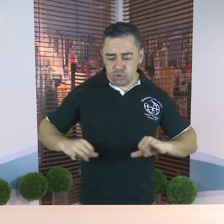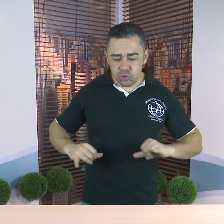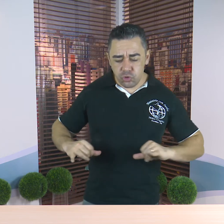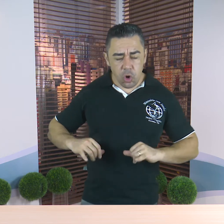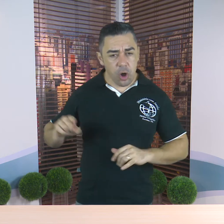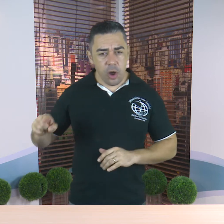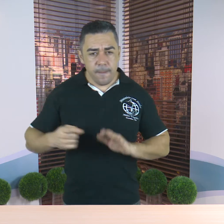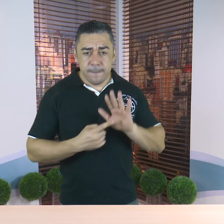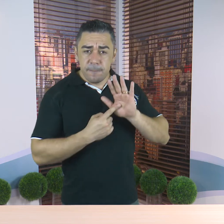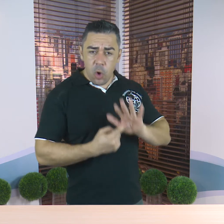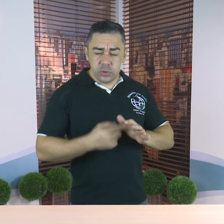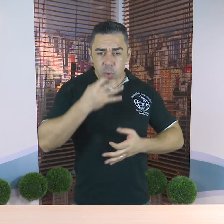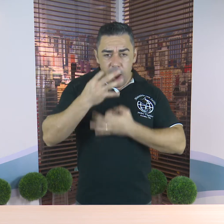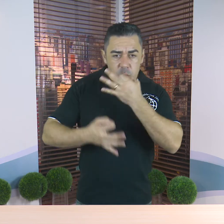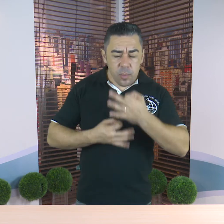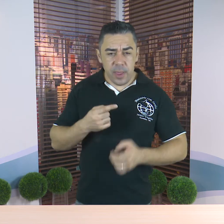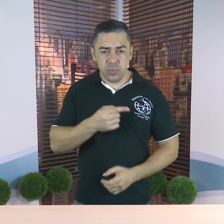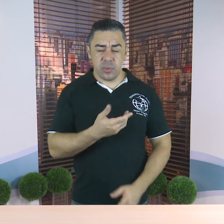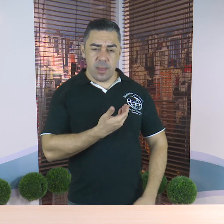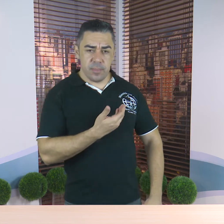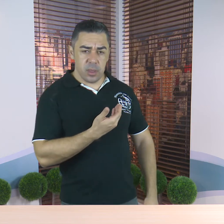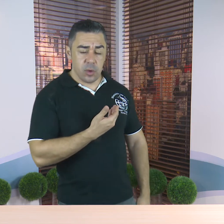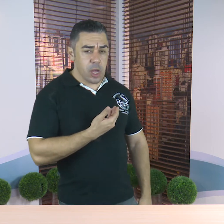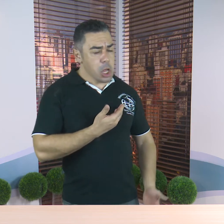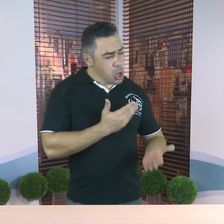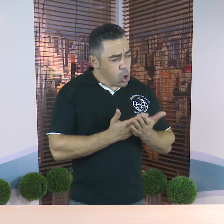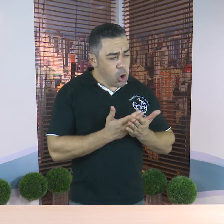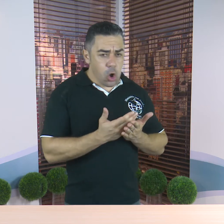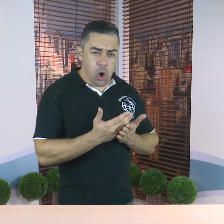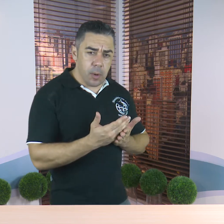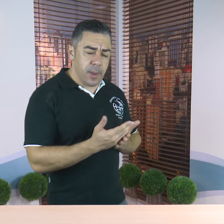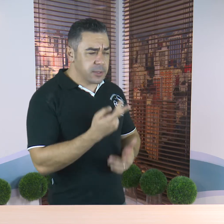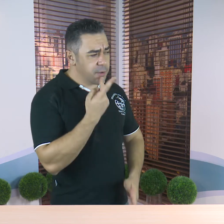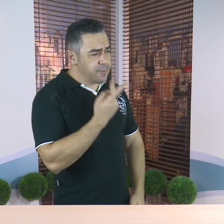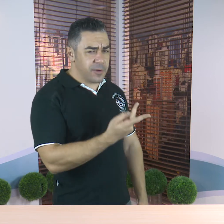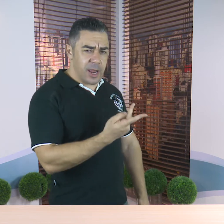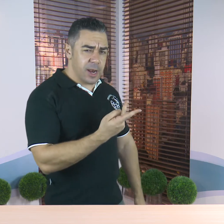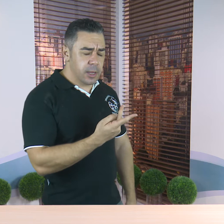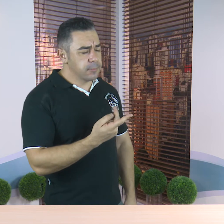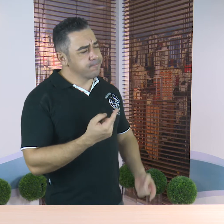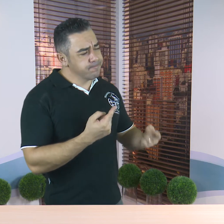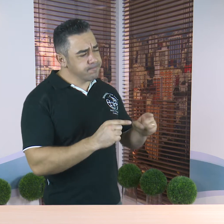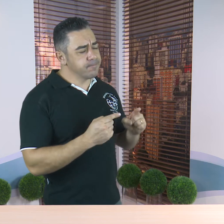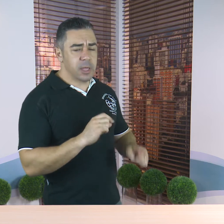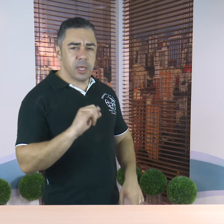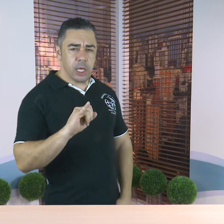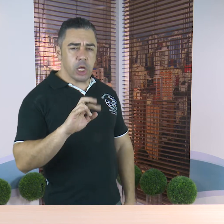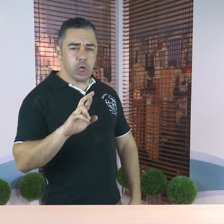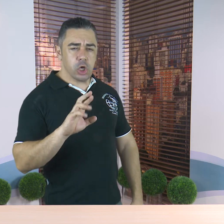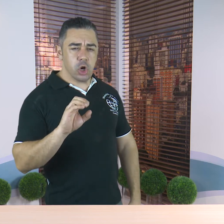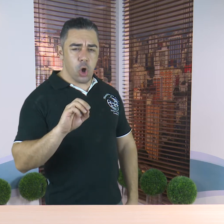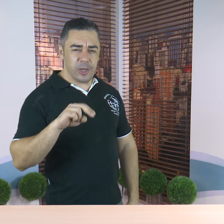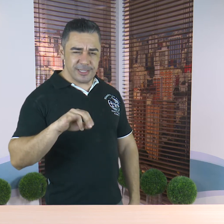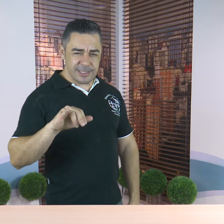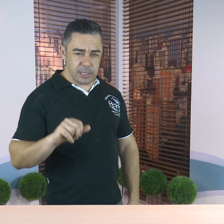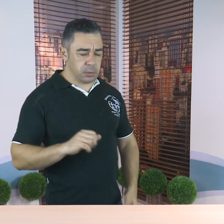argumentos de Bildade. Jó dá início a uma fala ironizando as palavras de Bildade. Bildade não deve